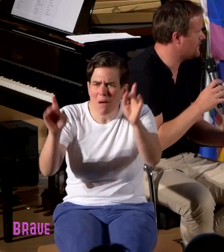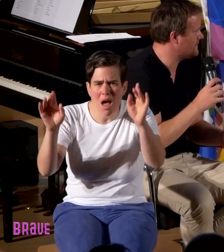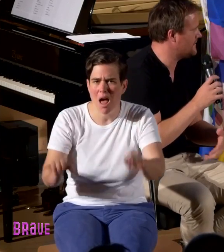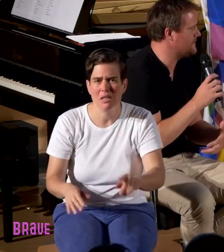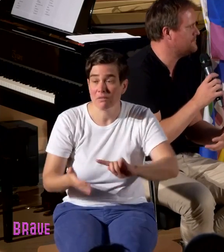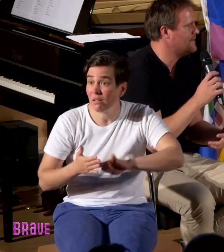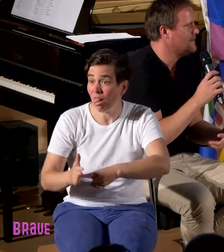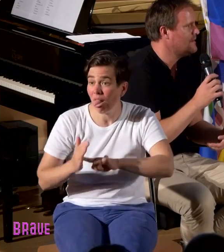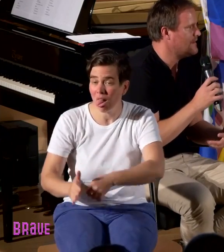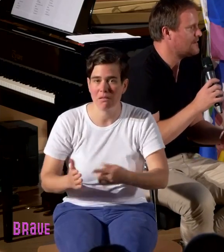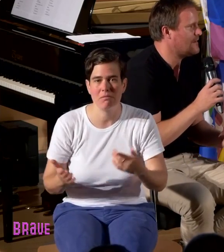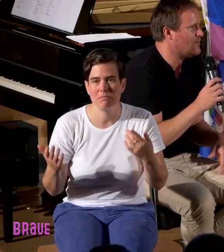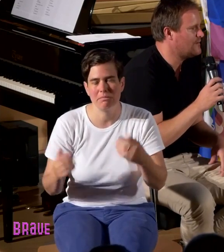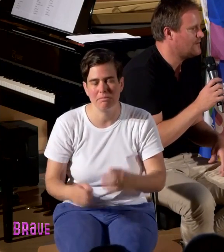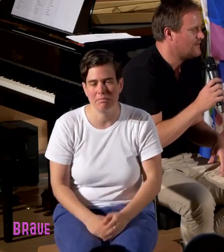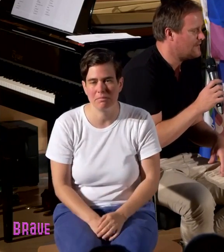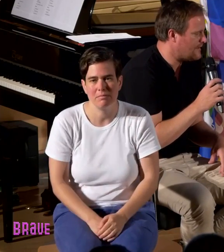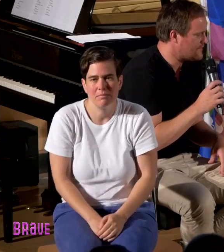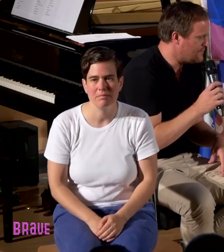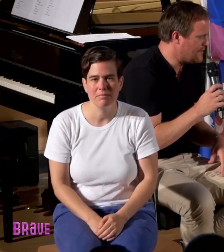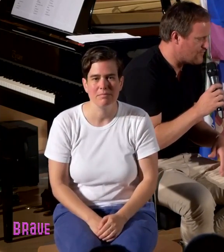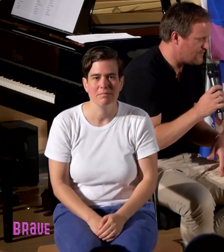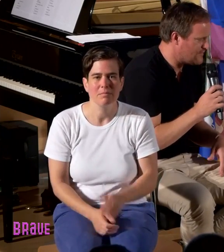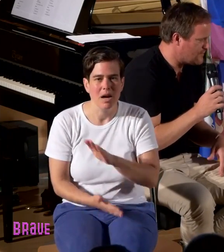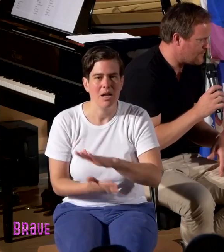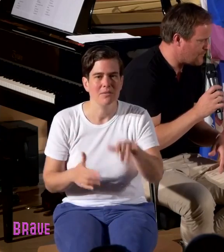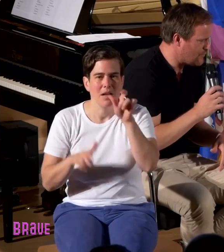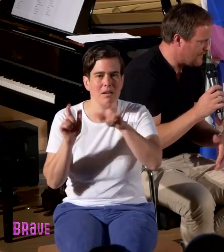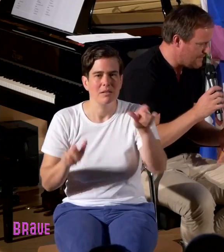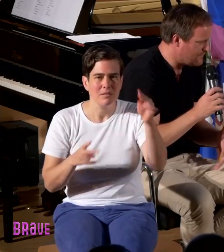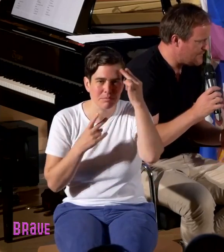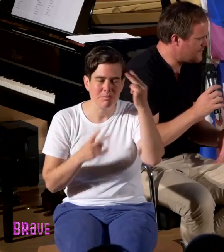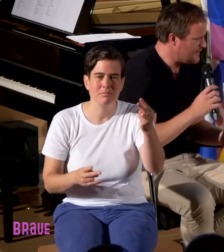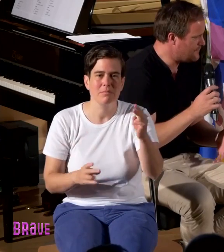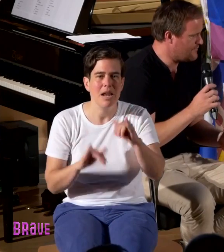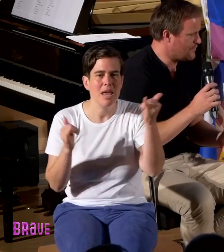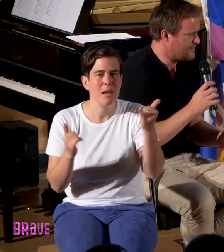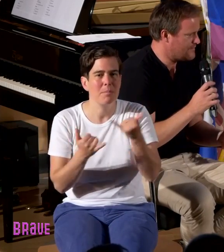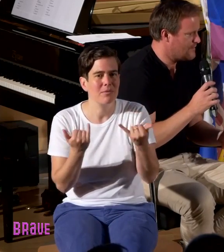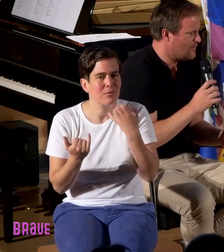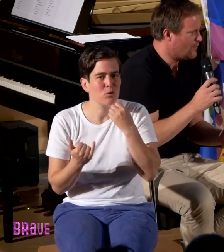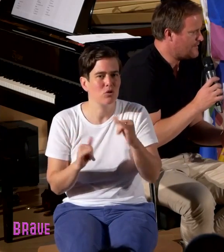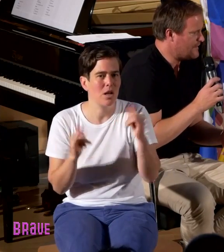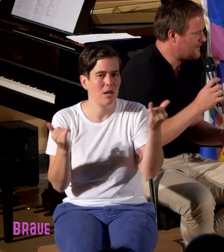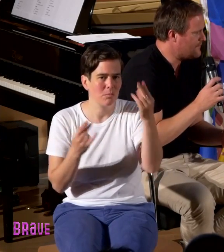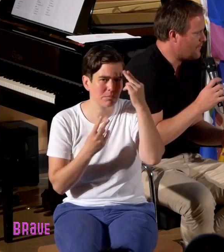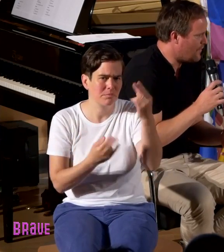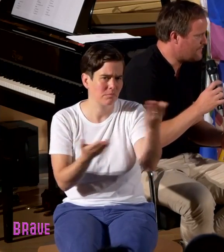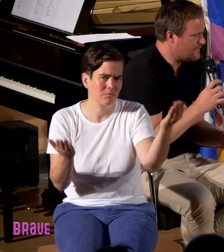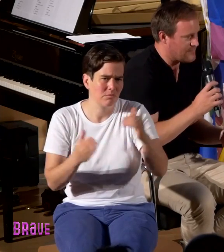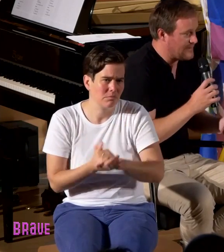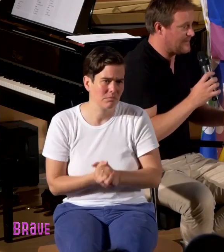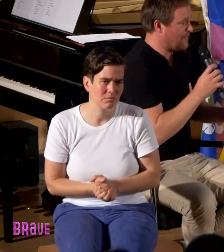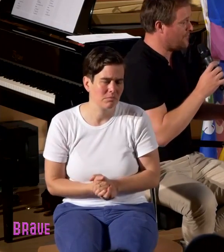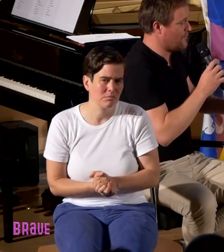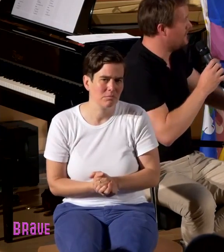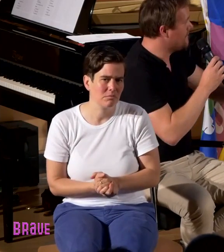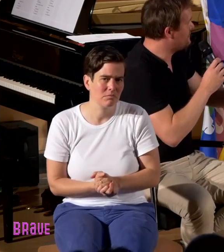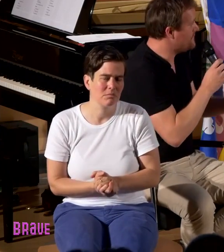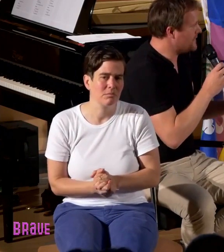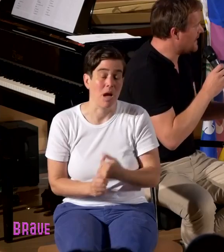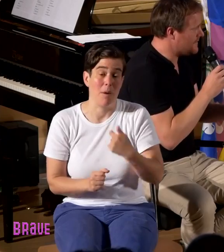So, und ich glaube, lasst die Menschen so leben, wie sie leben wollen. Und ich hoffe, aber ich meine, ich habe